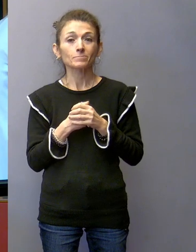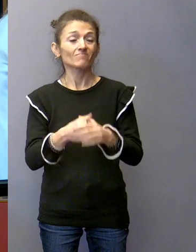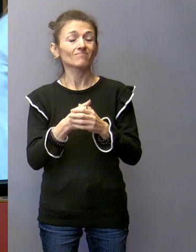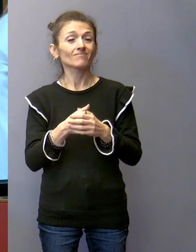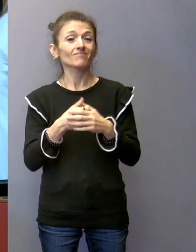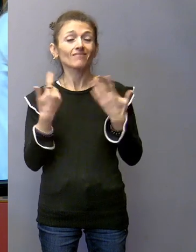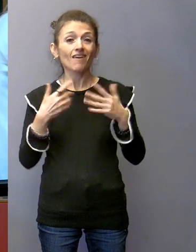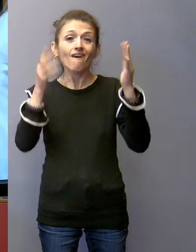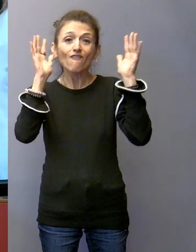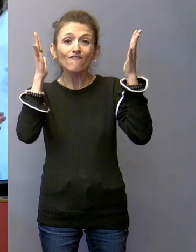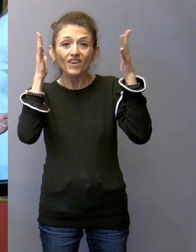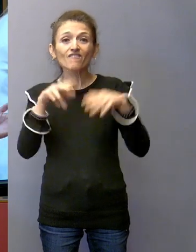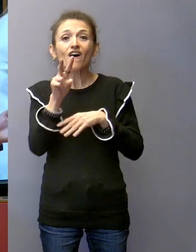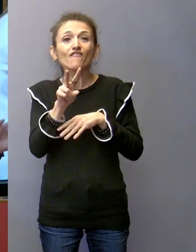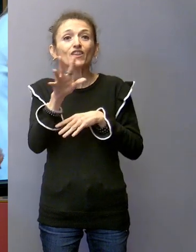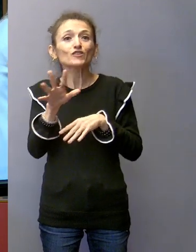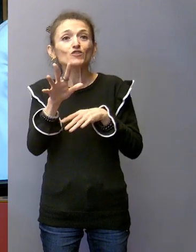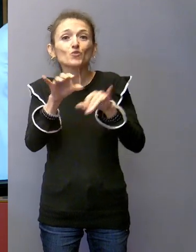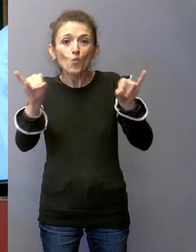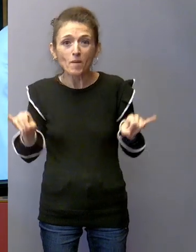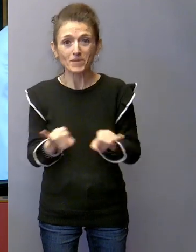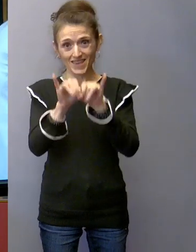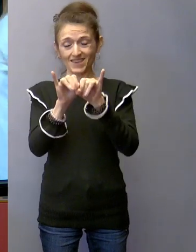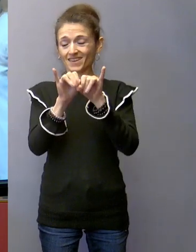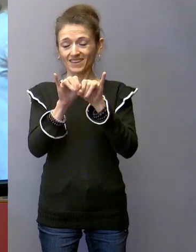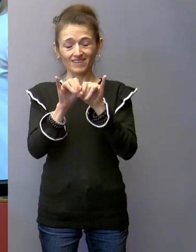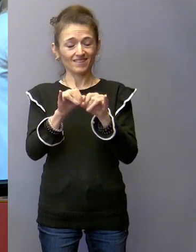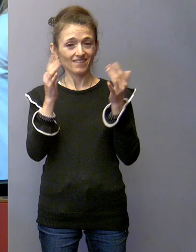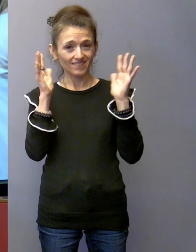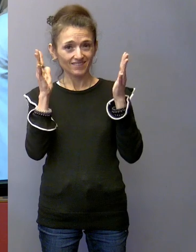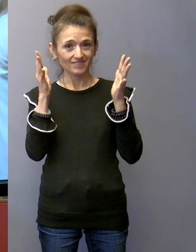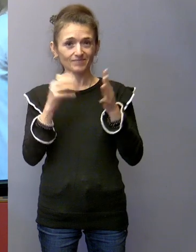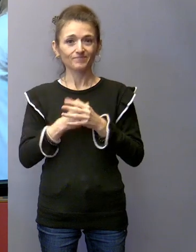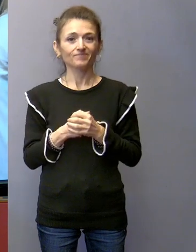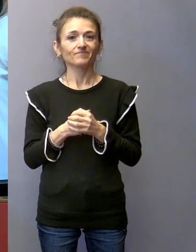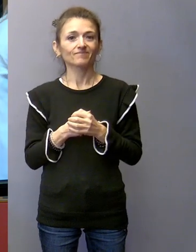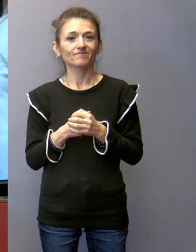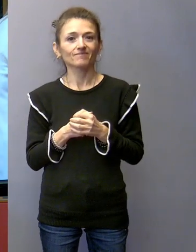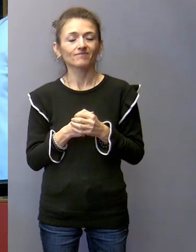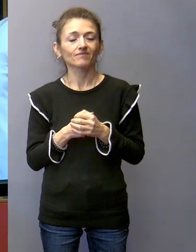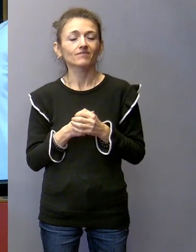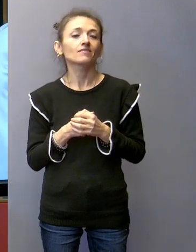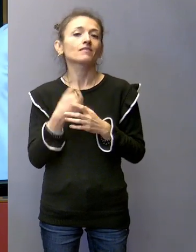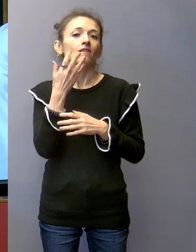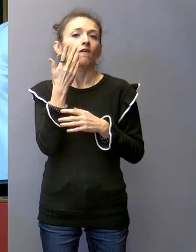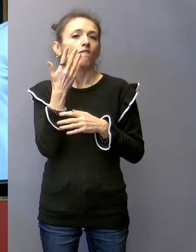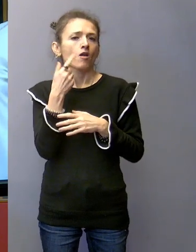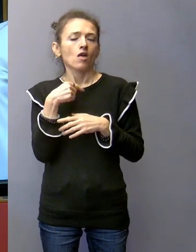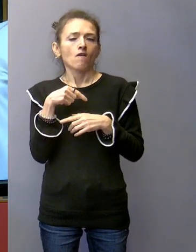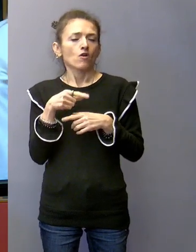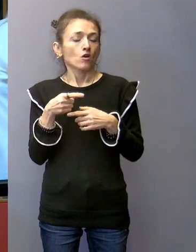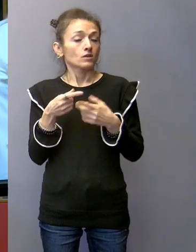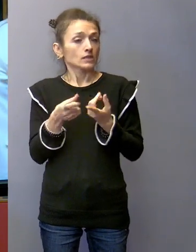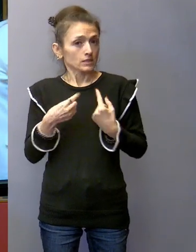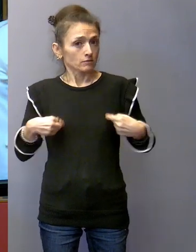Viva il 25 aprile assolutamente Ci mancherebbe altro volevo terminare invece